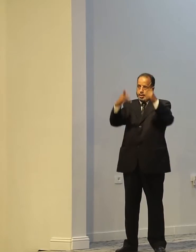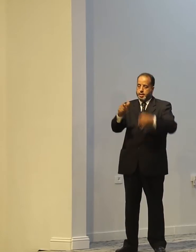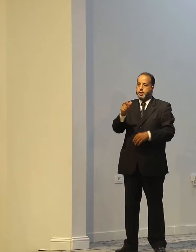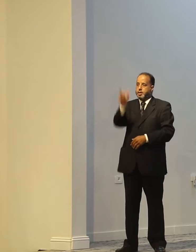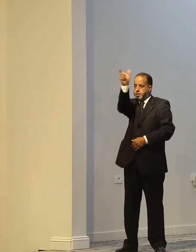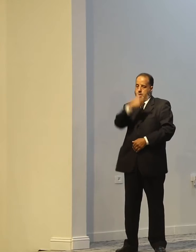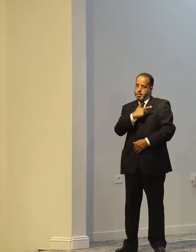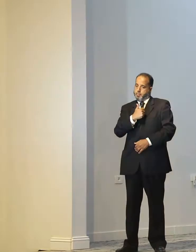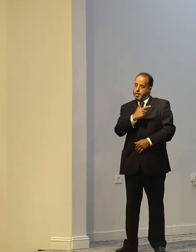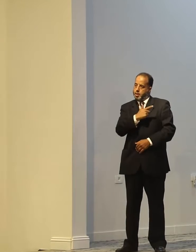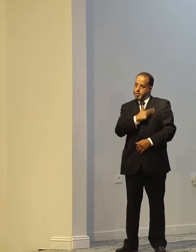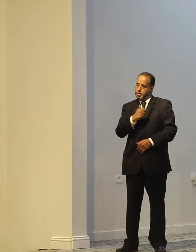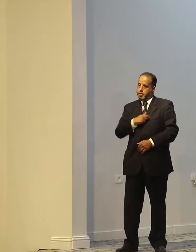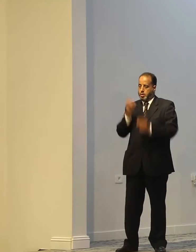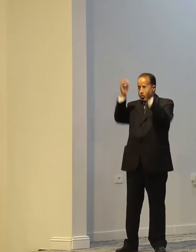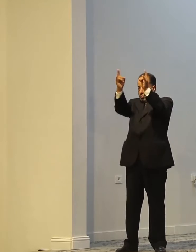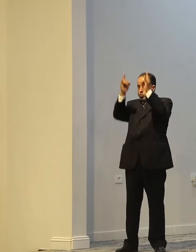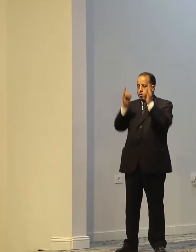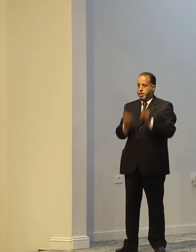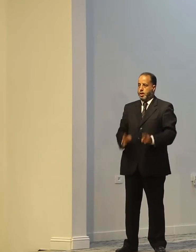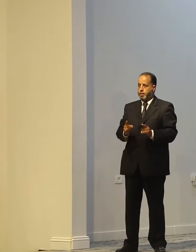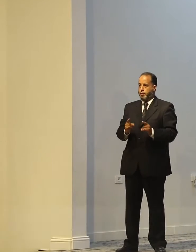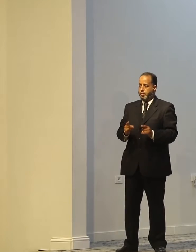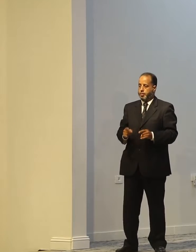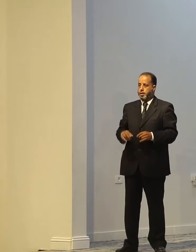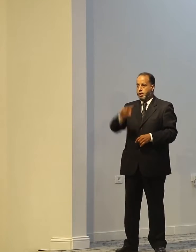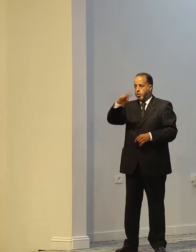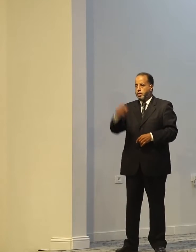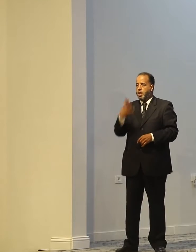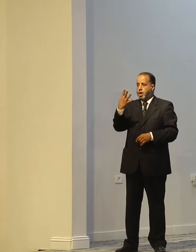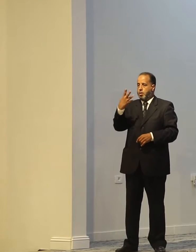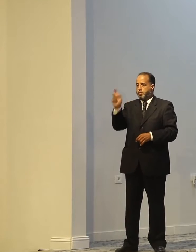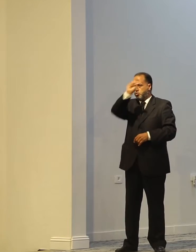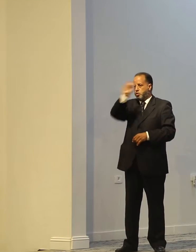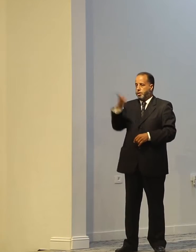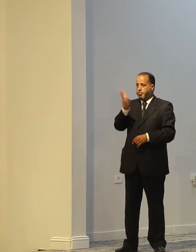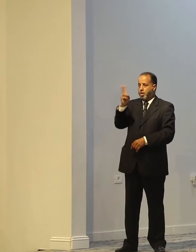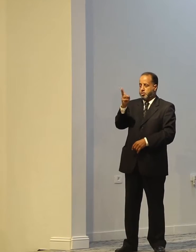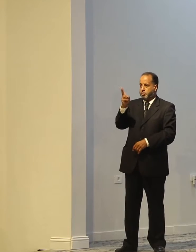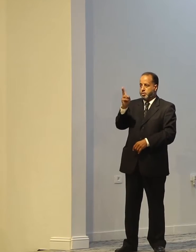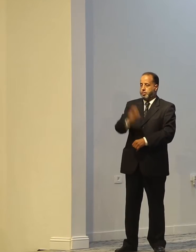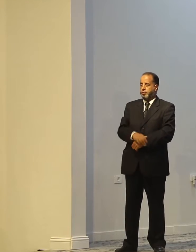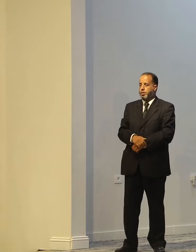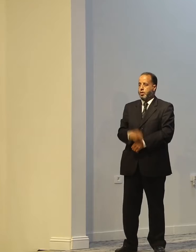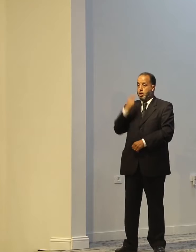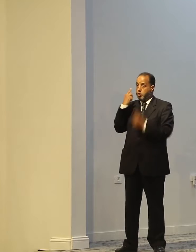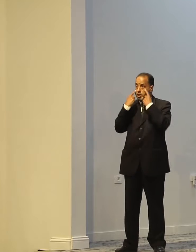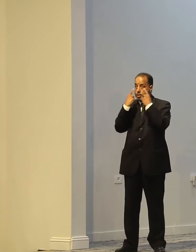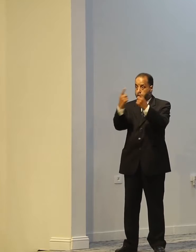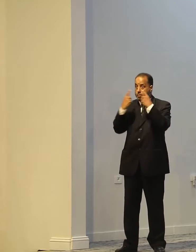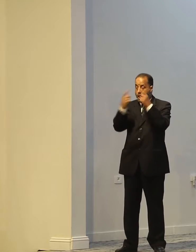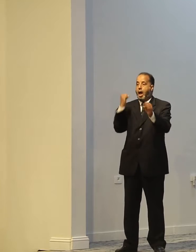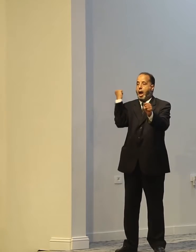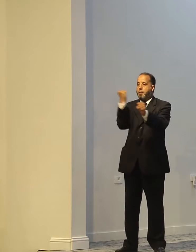الناخبين تحضير لاستحقاقات 24 ديسمبر، وقد شهدت